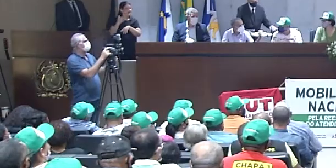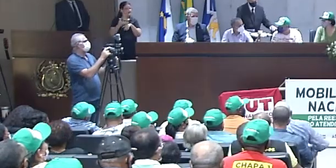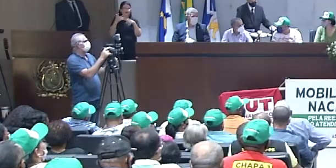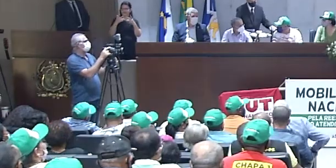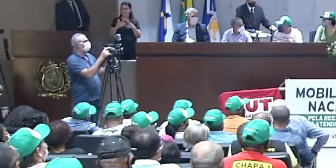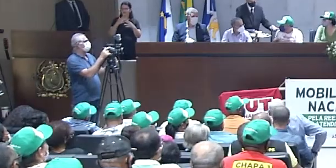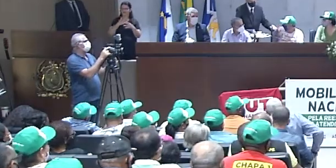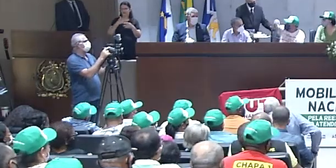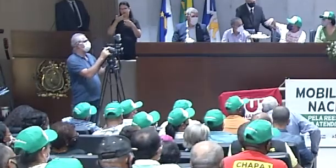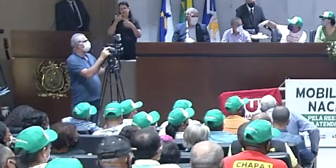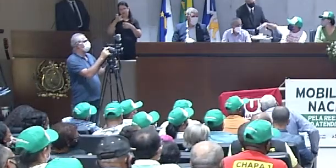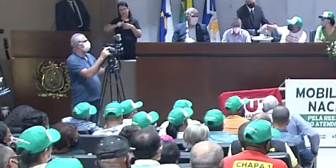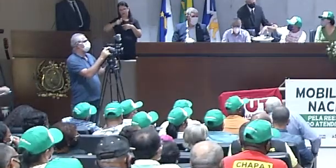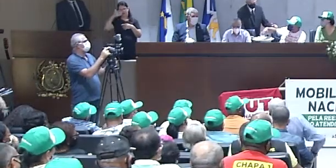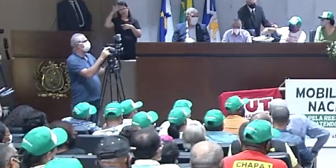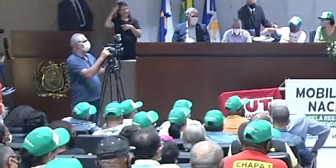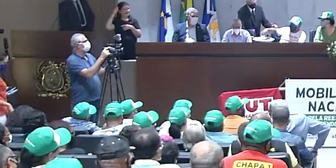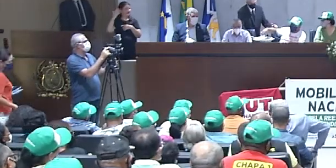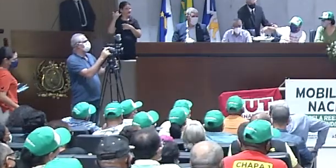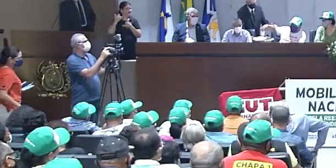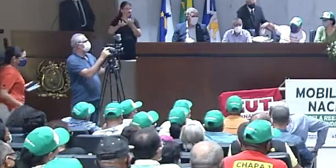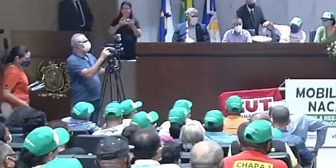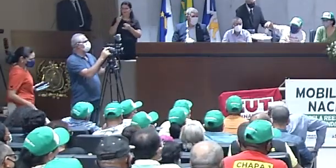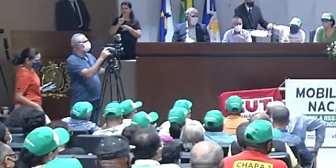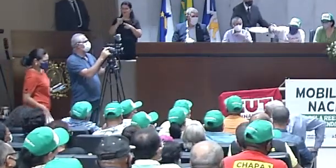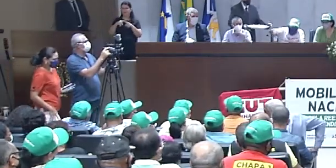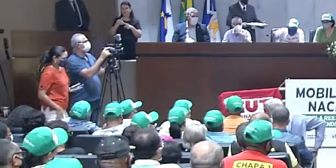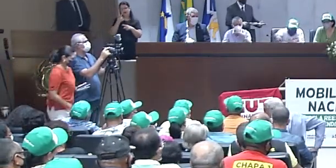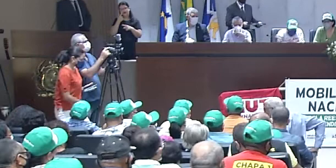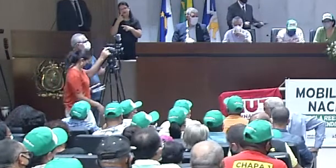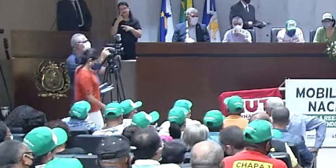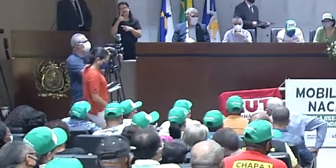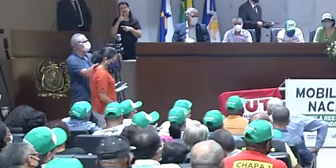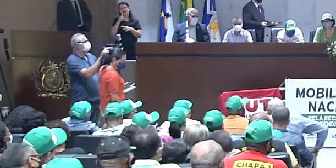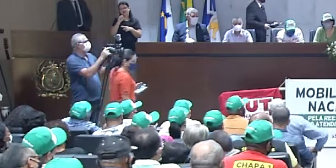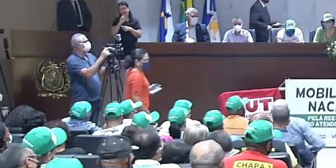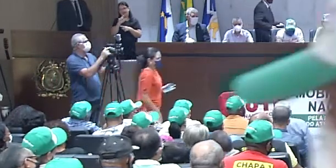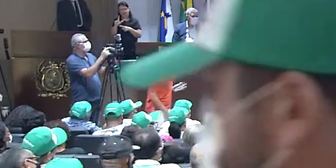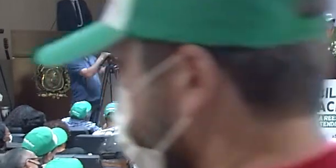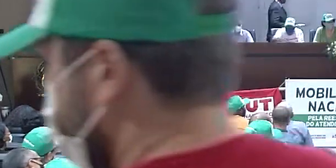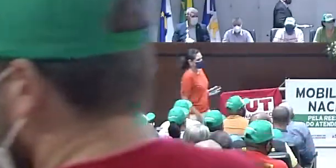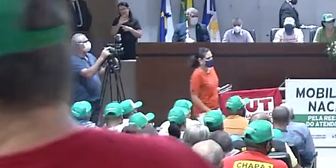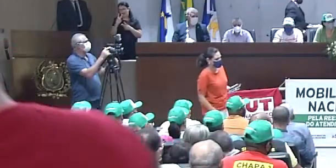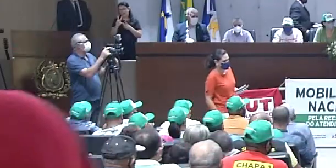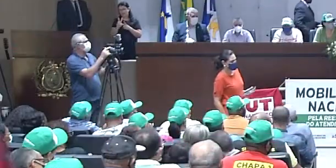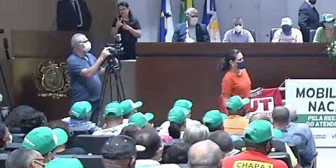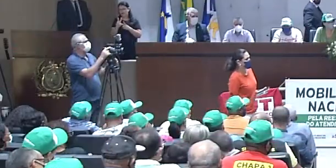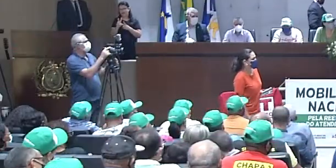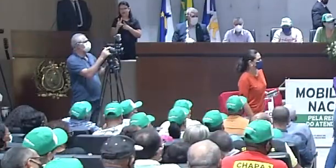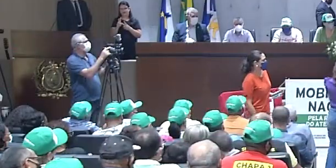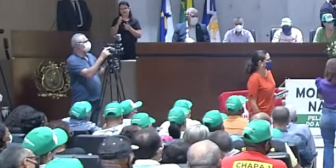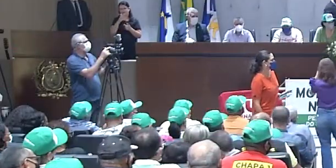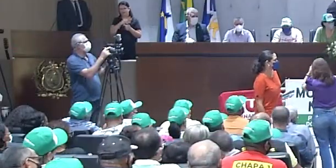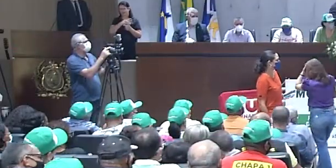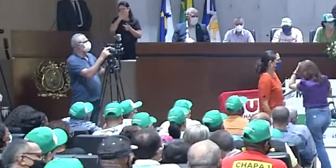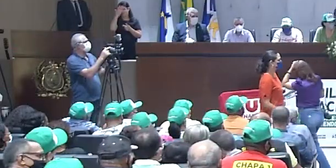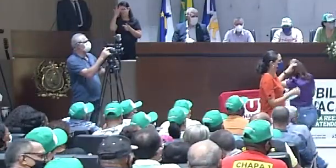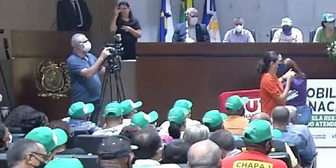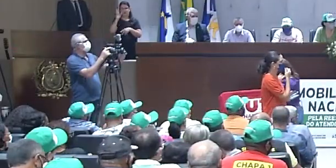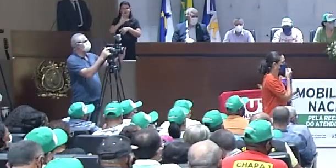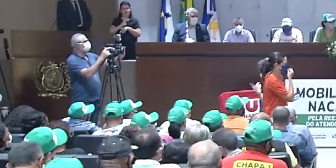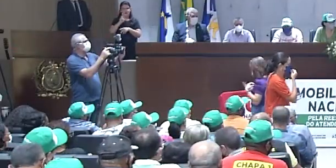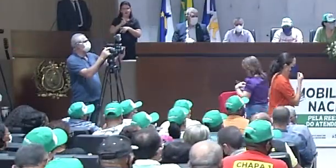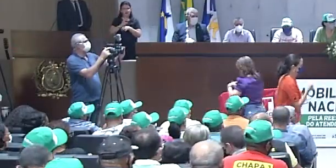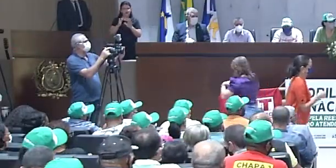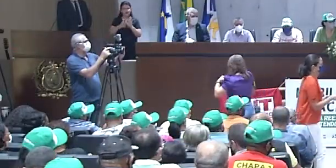está nascendo de novo, mas vê Doriel e Carlos Veras, minha gente, cuidando